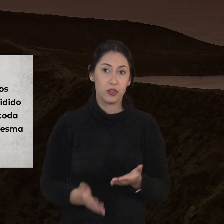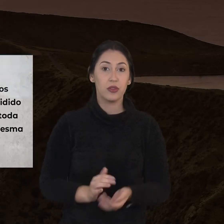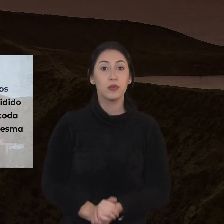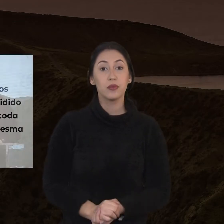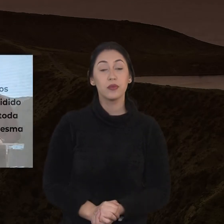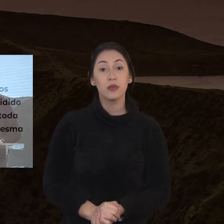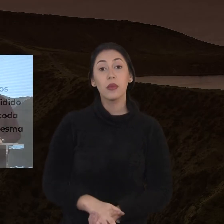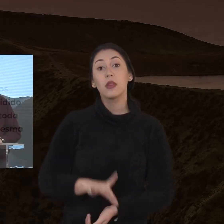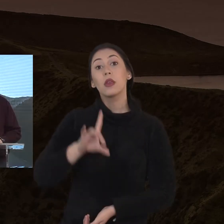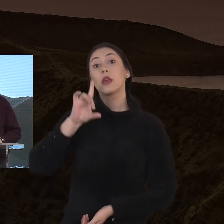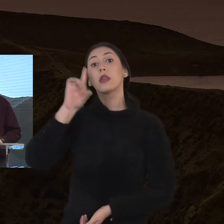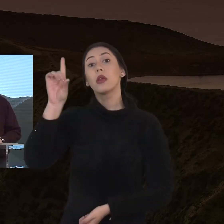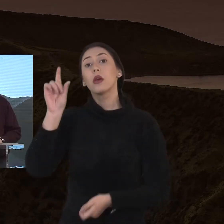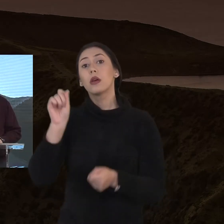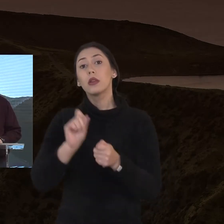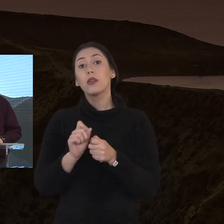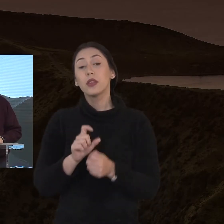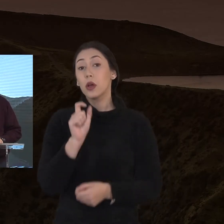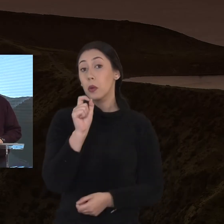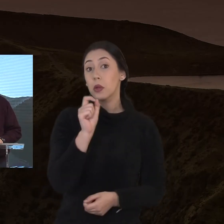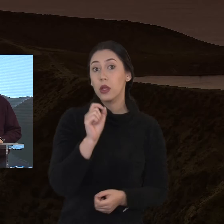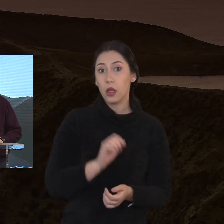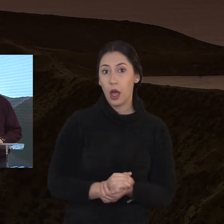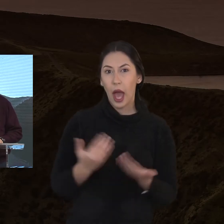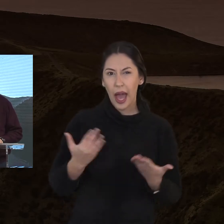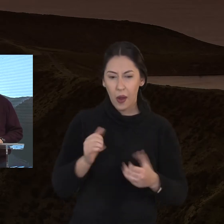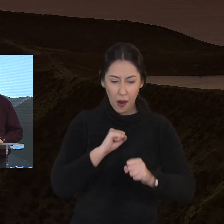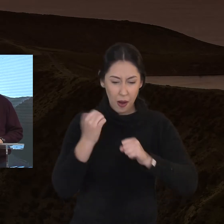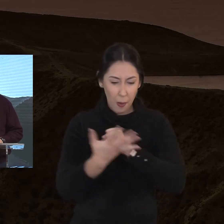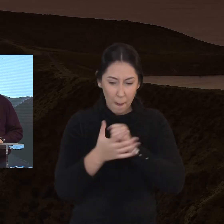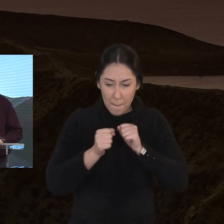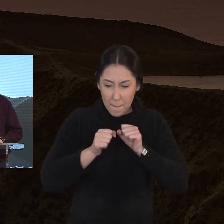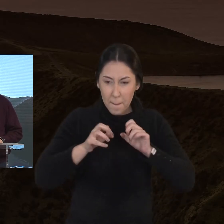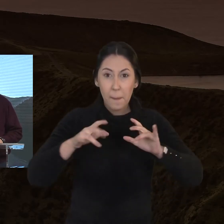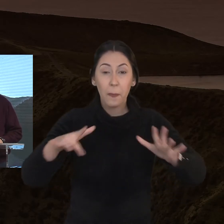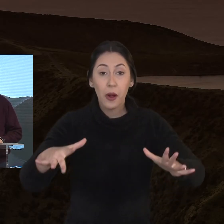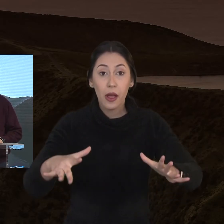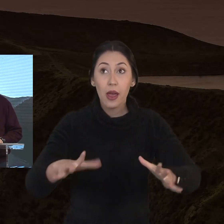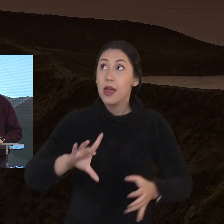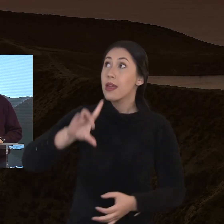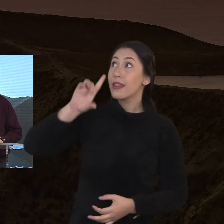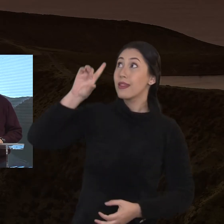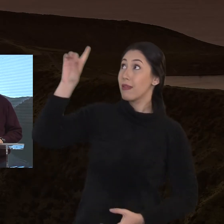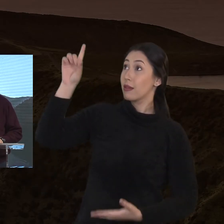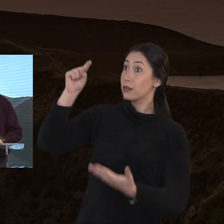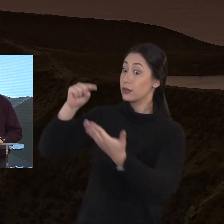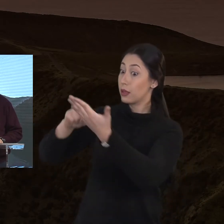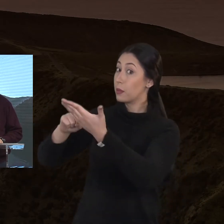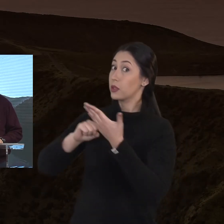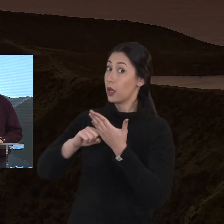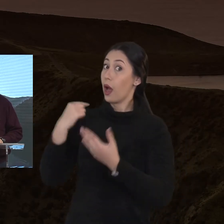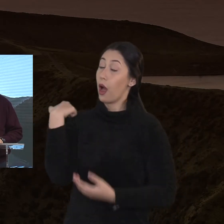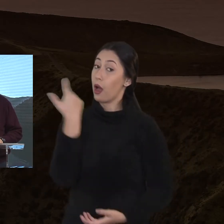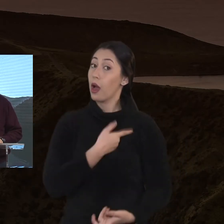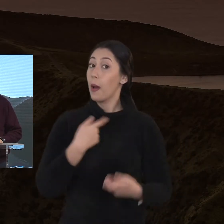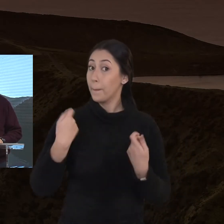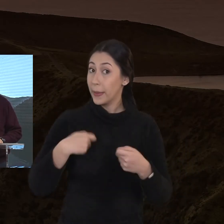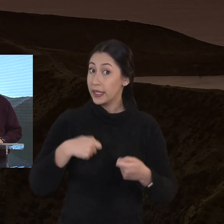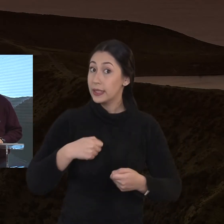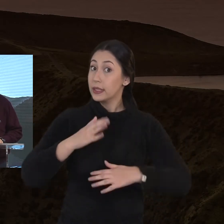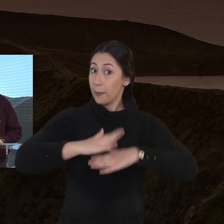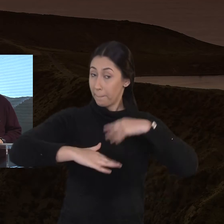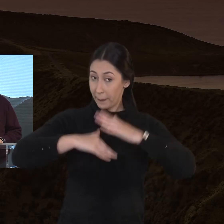e o que que deus está fazendo na travessa pandemia deus está alertando a nossa na igreja fazer a nossa nosso dever de casa